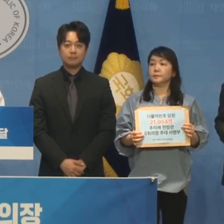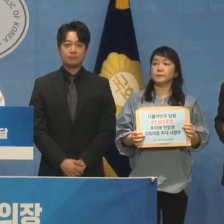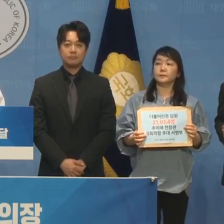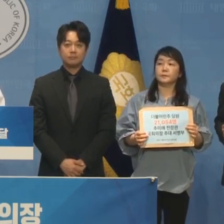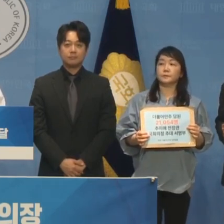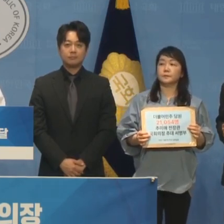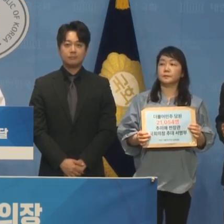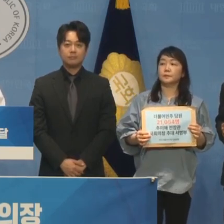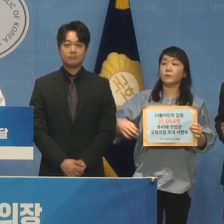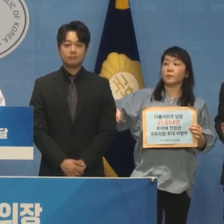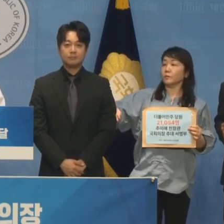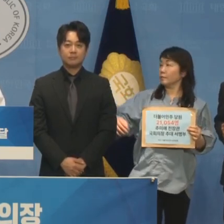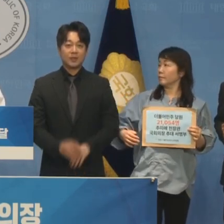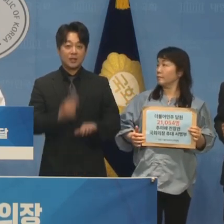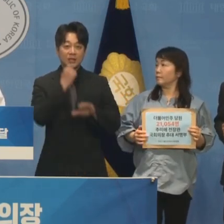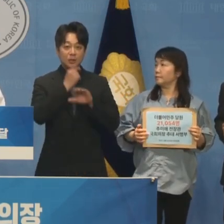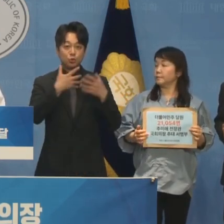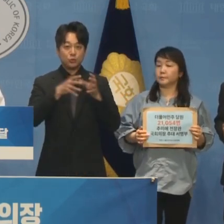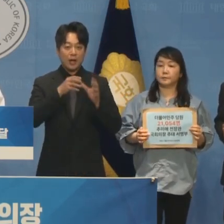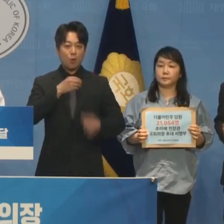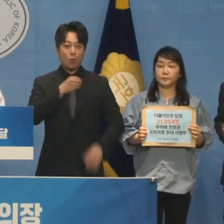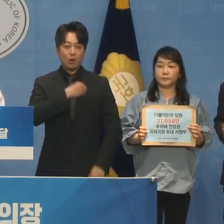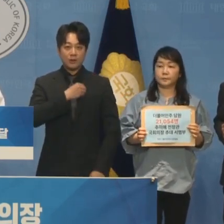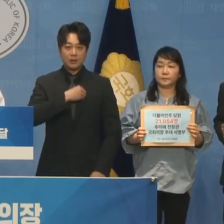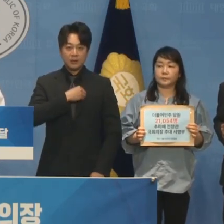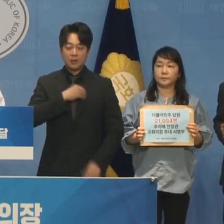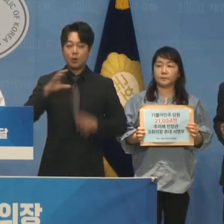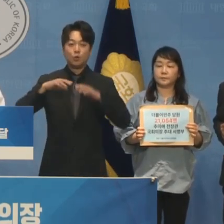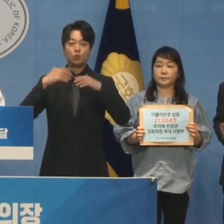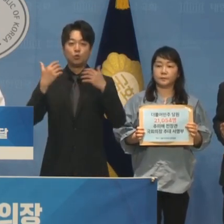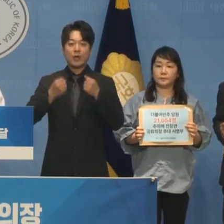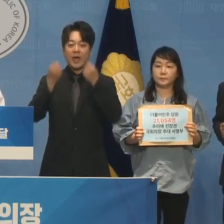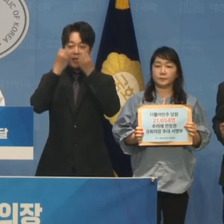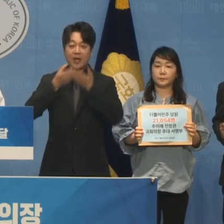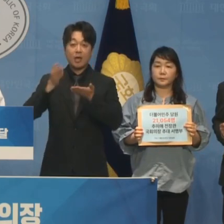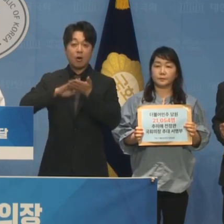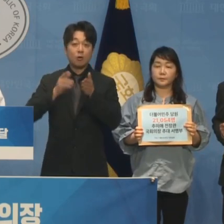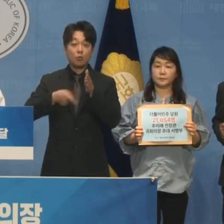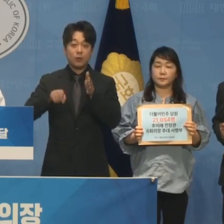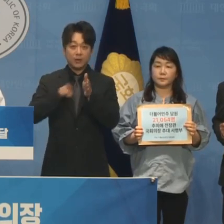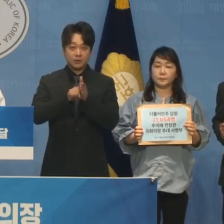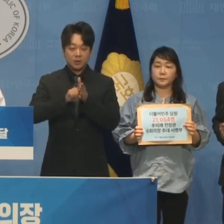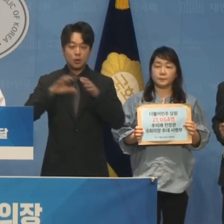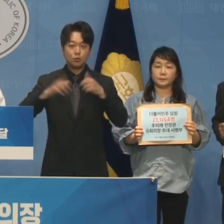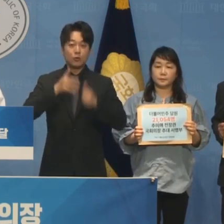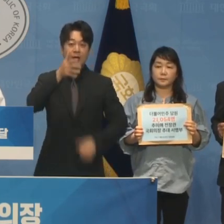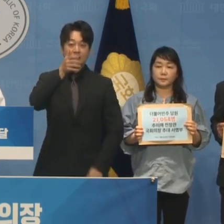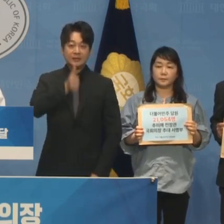아 민주당원 개혁 국회 개혁 의장으로 추미 당선인을